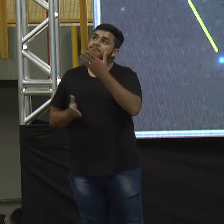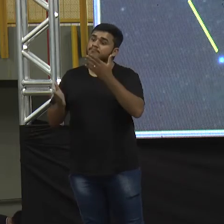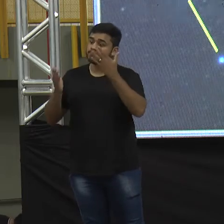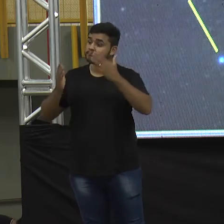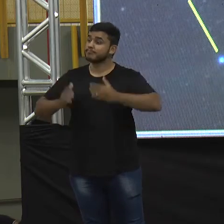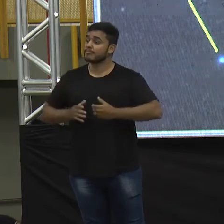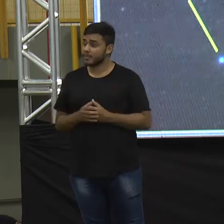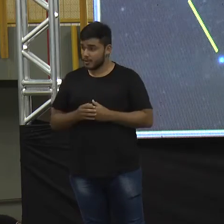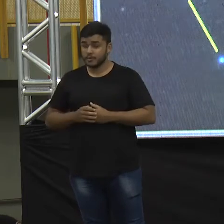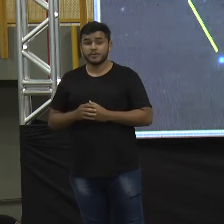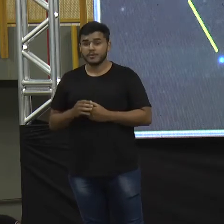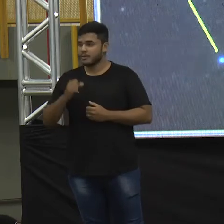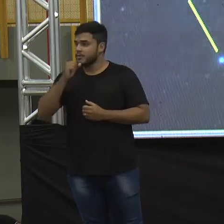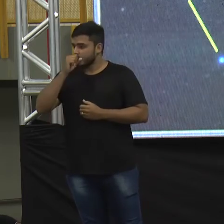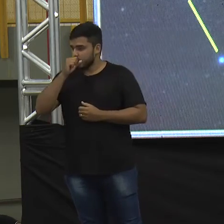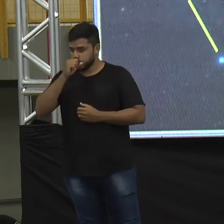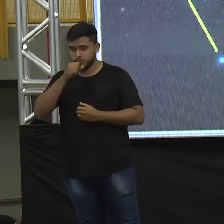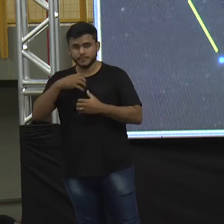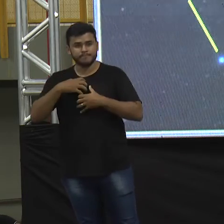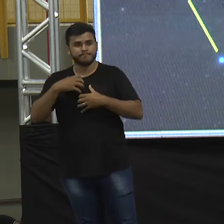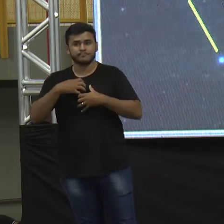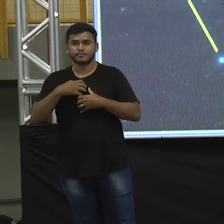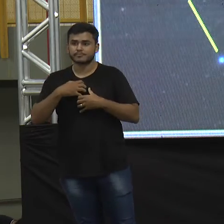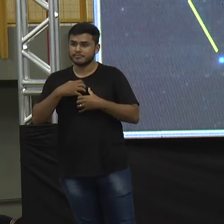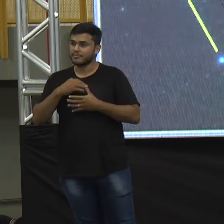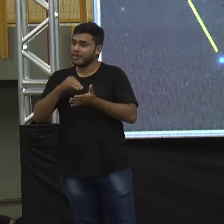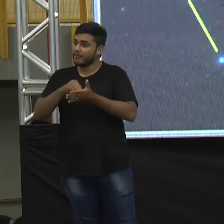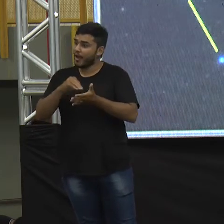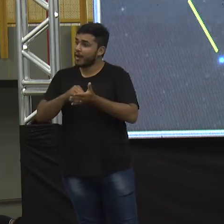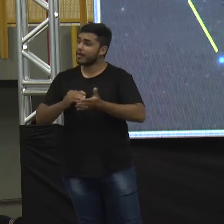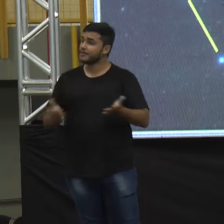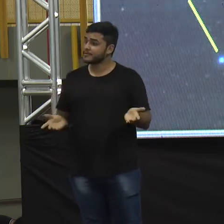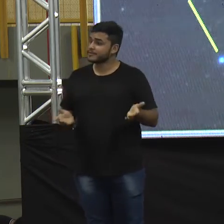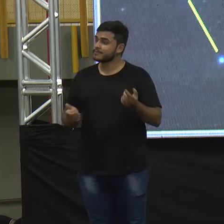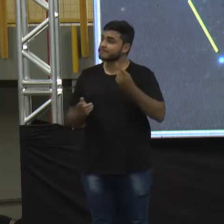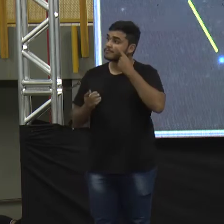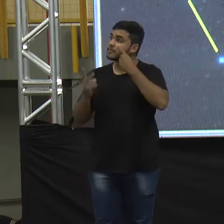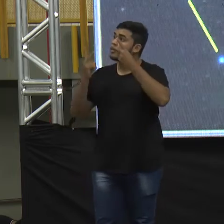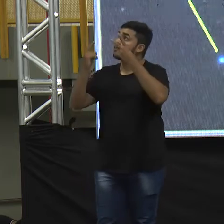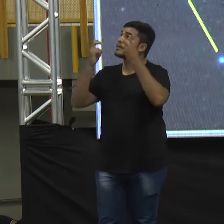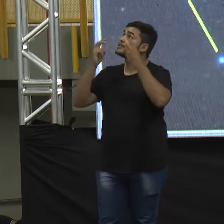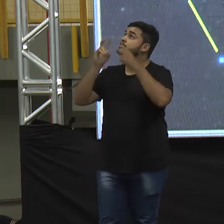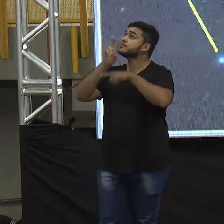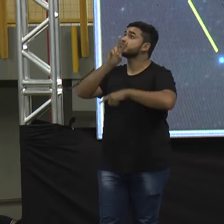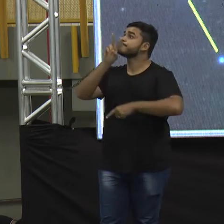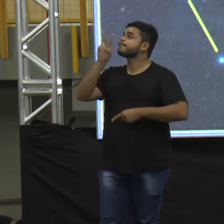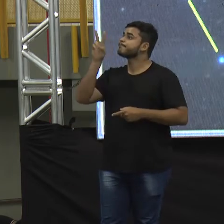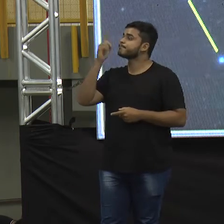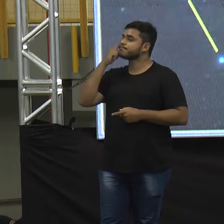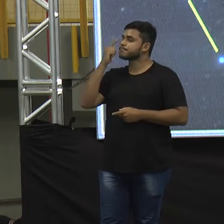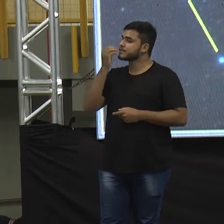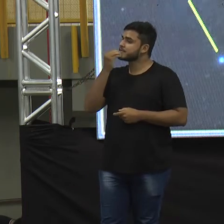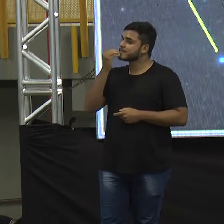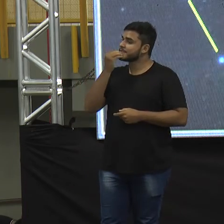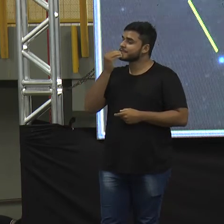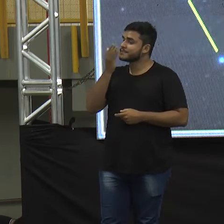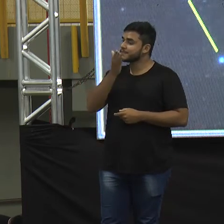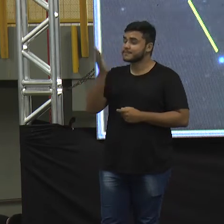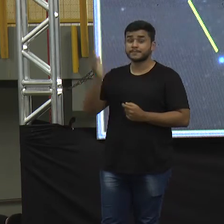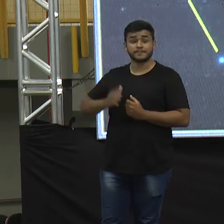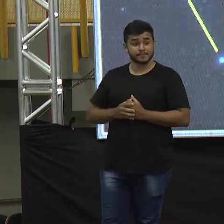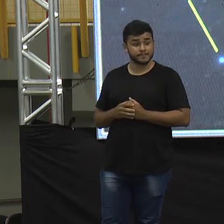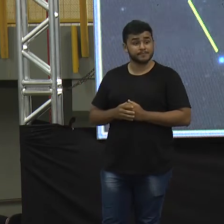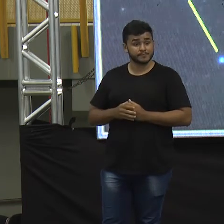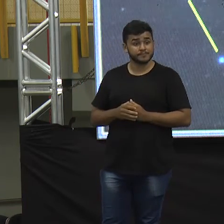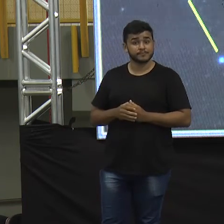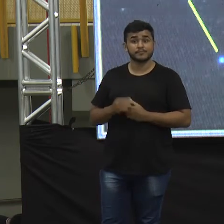pessoas estão perdendo o quê? A sensibilidade em observar algo que é de graça, cara. A gente está falando de oceano